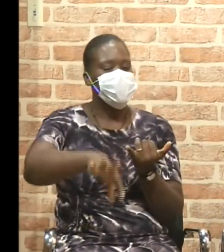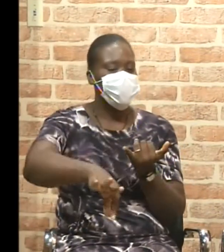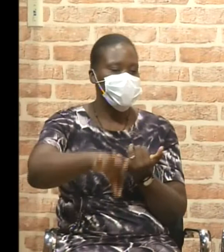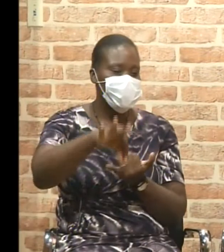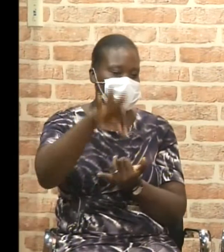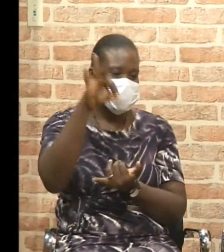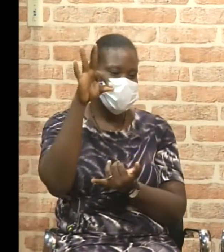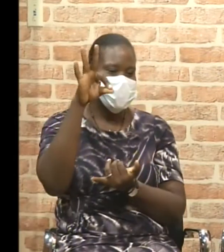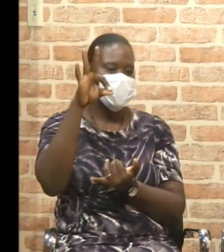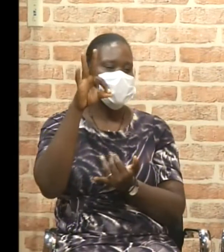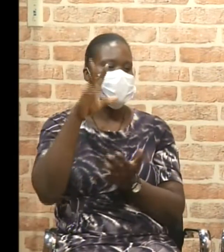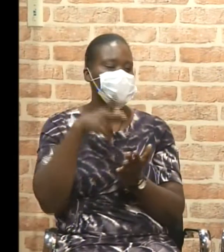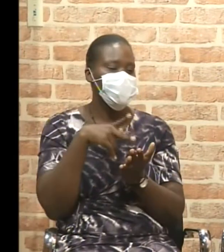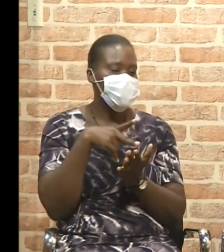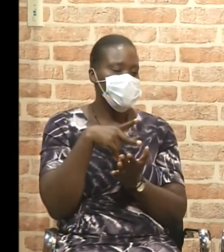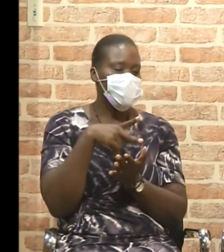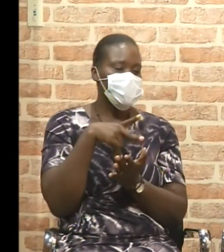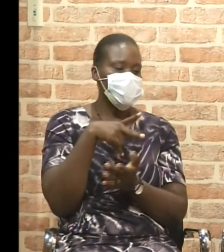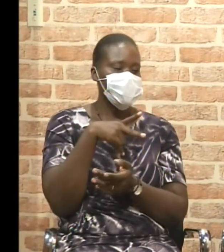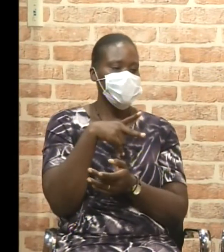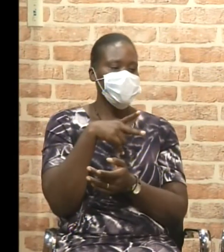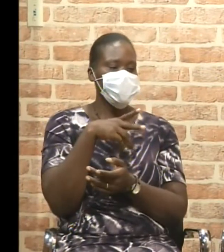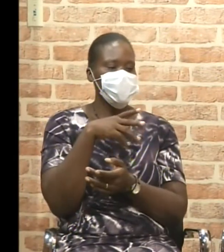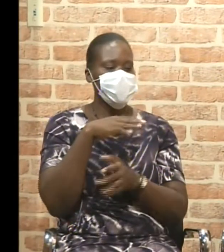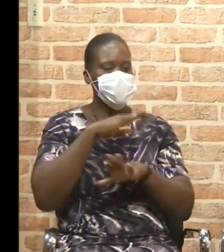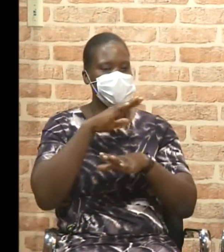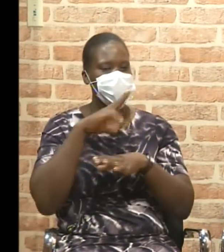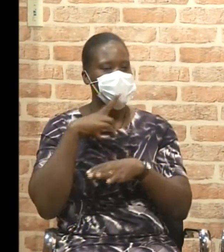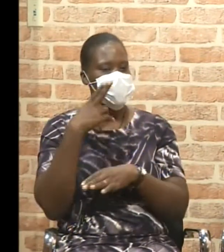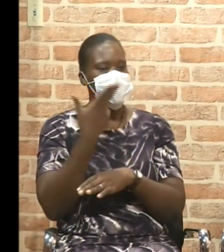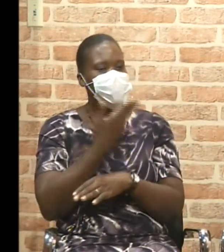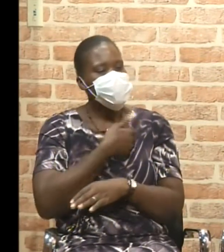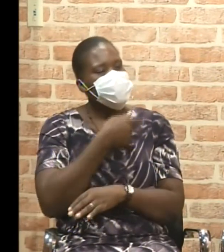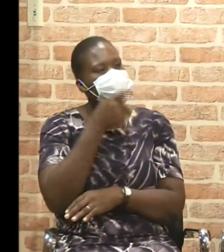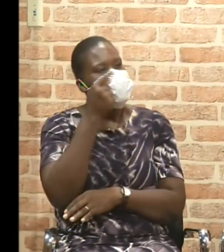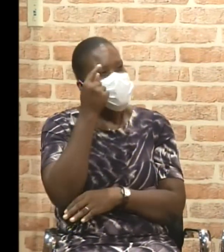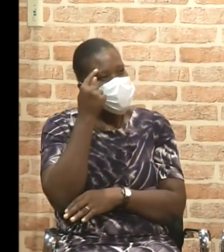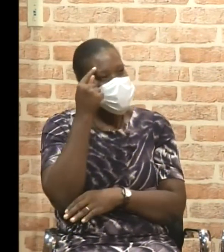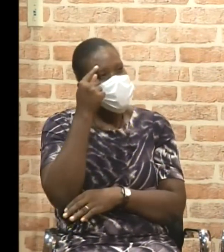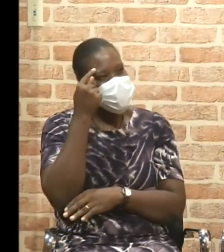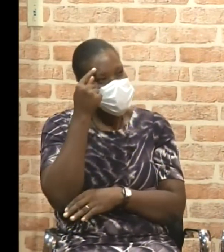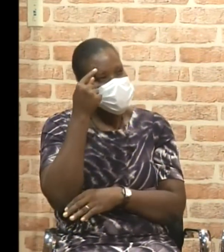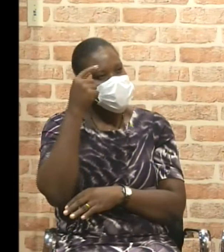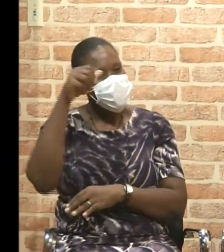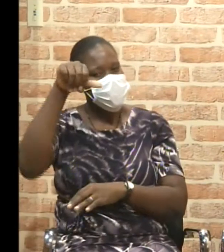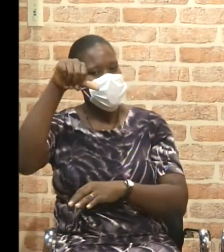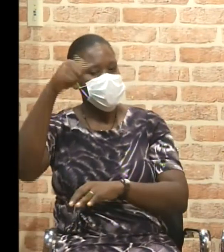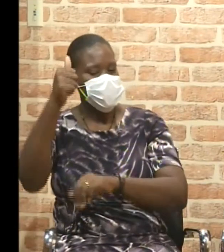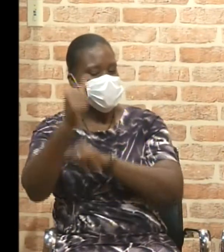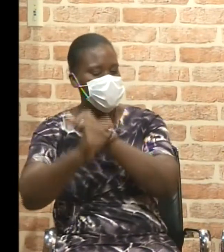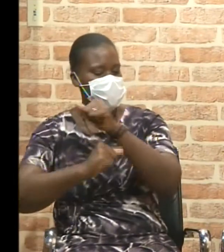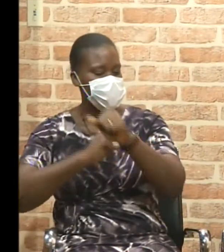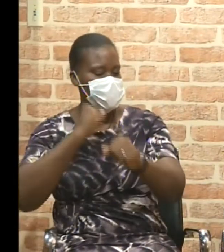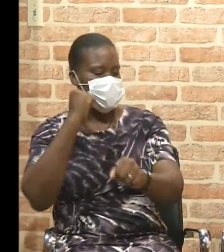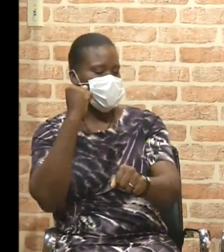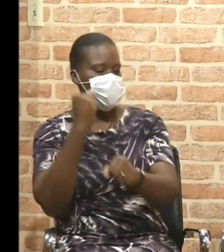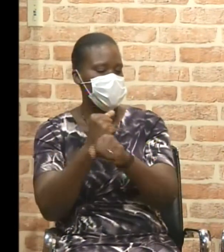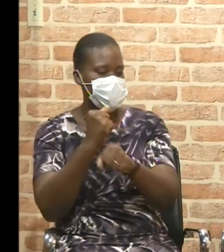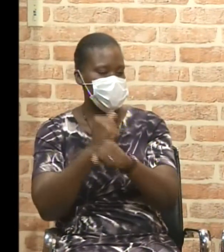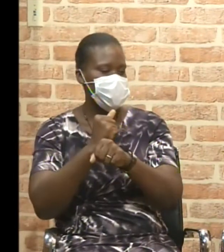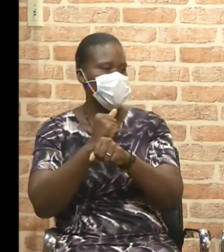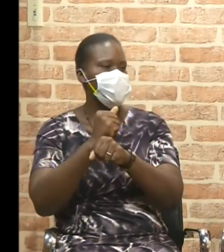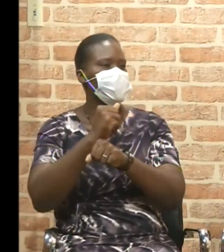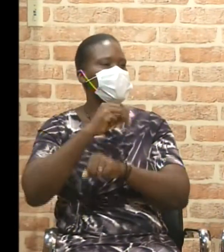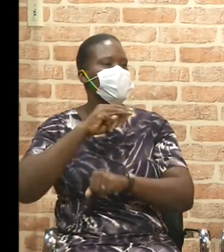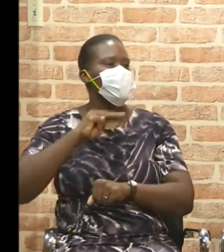et que nous avons payé. Mais par contre, et nous pensons que le prochain exercice fiscal, là, donc, le ministre